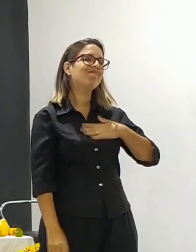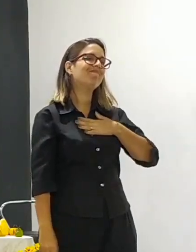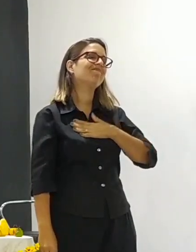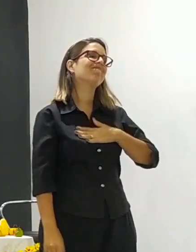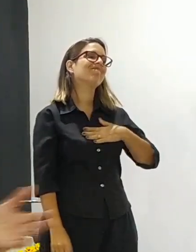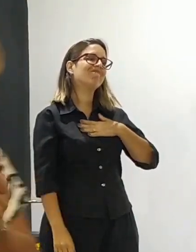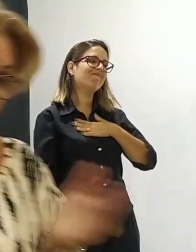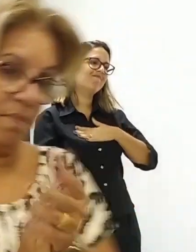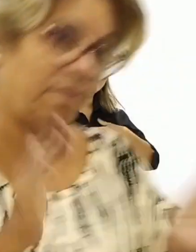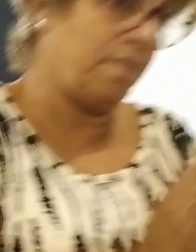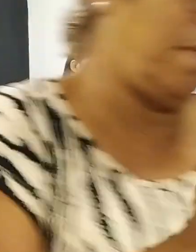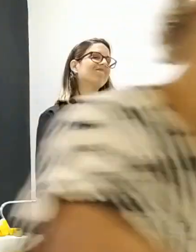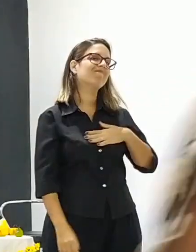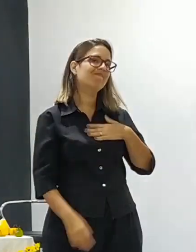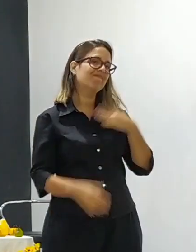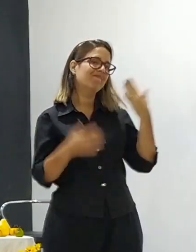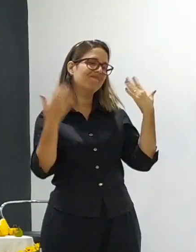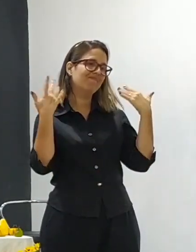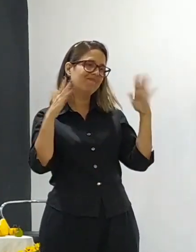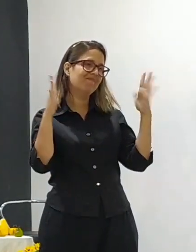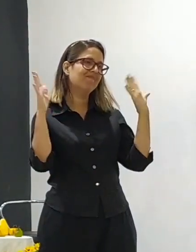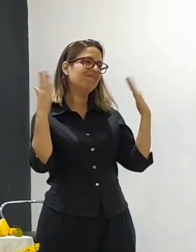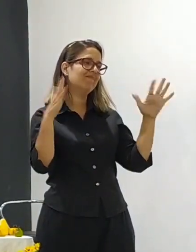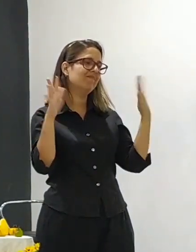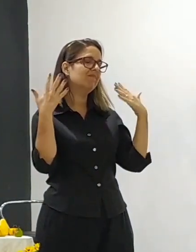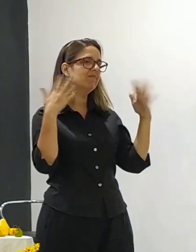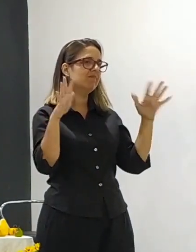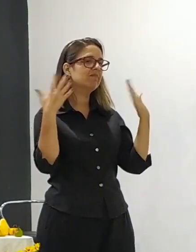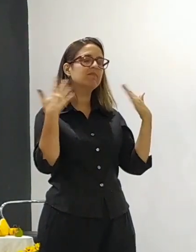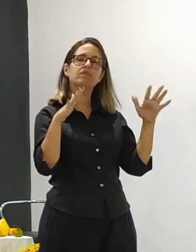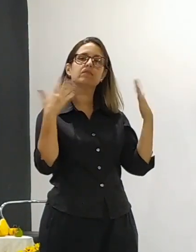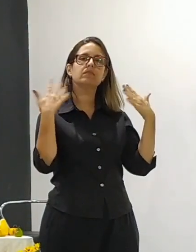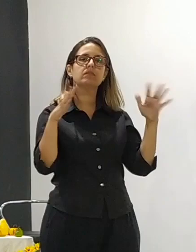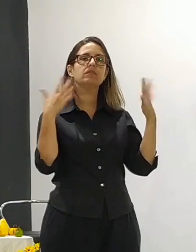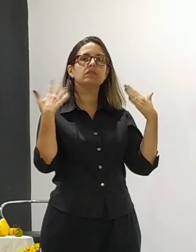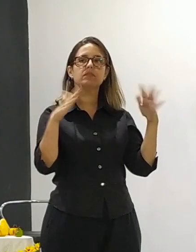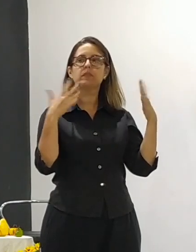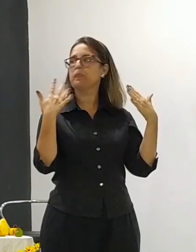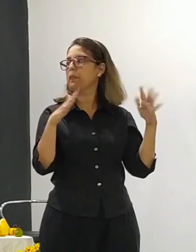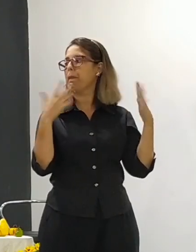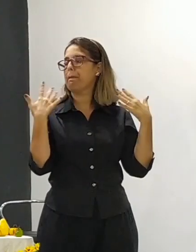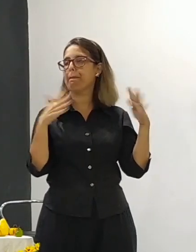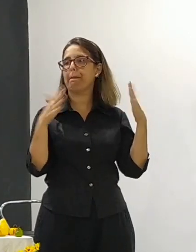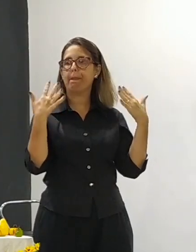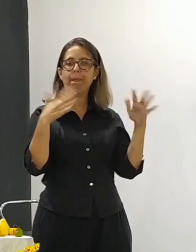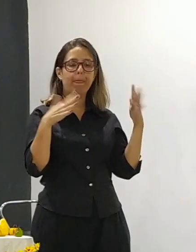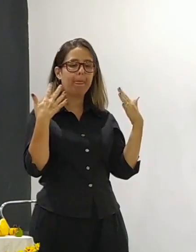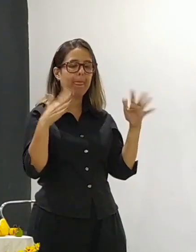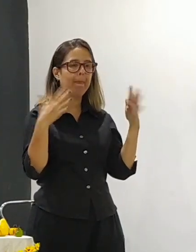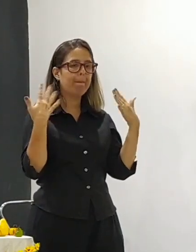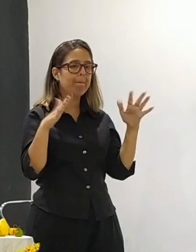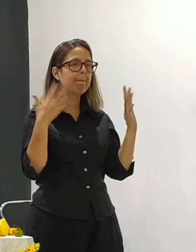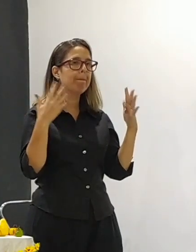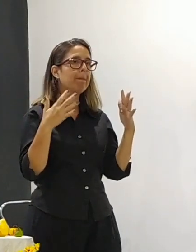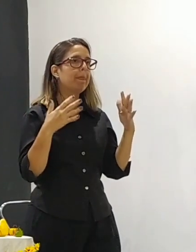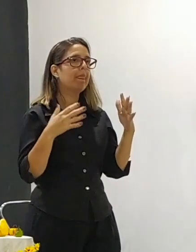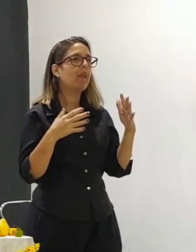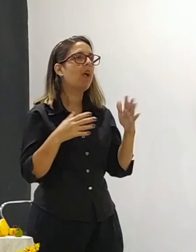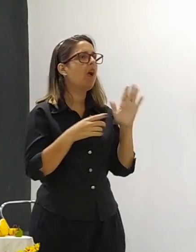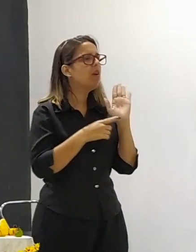É prazeroso. Glória a Deus. É prazeroso você pegar na mão de alguém que está caído, que